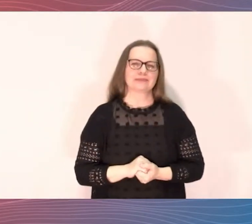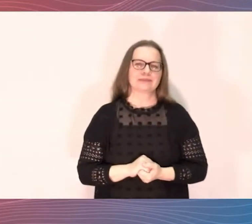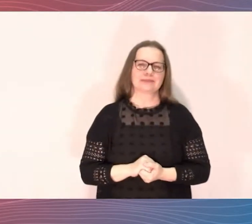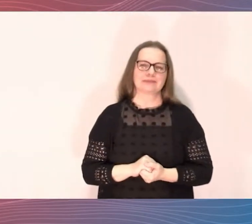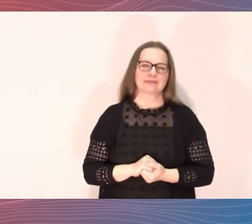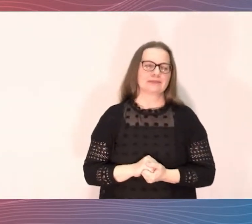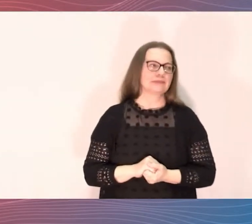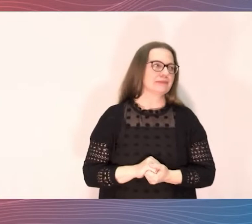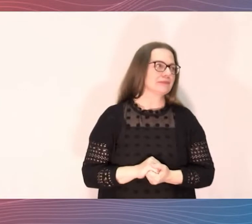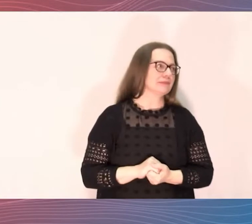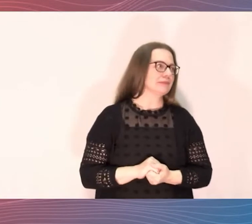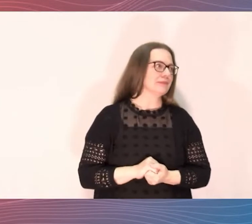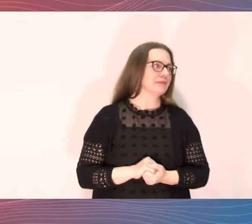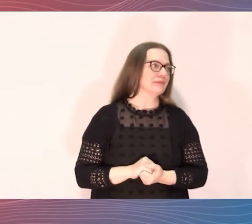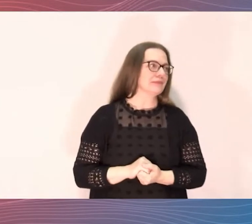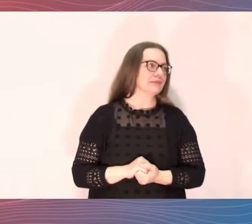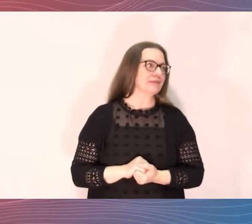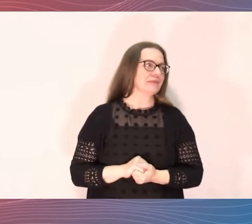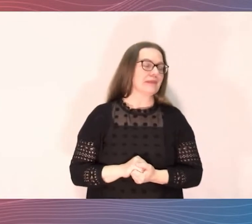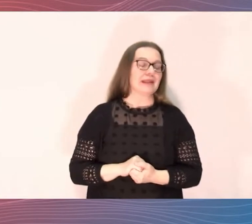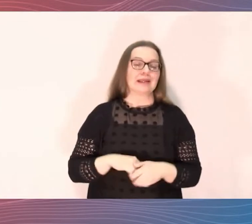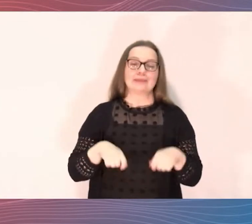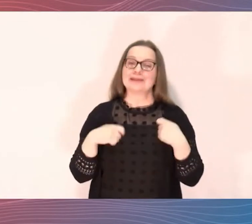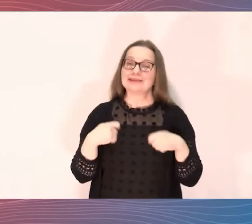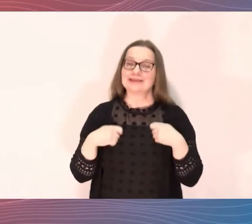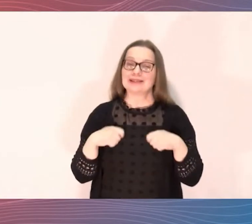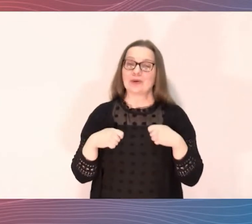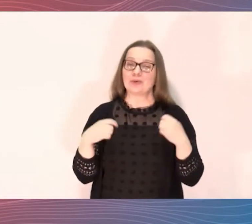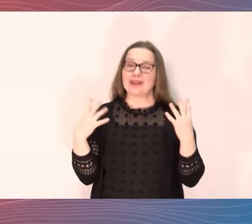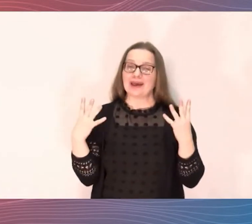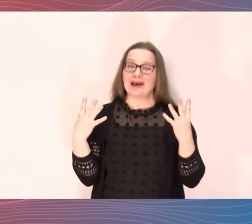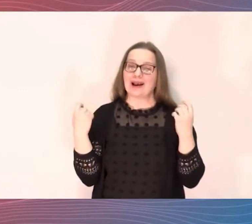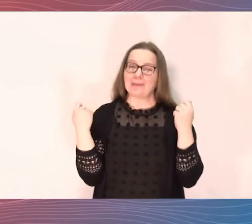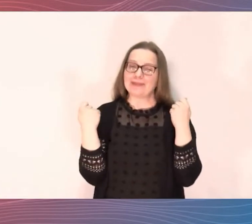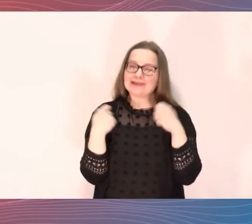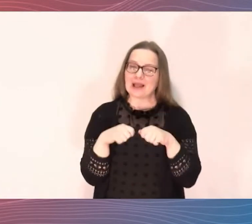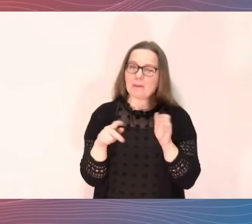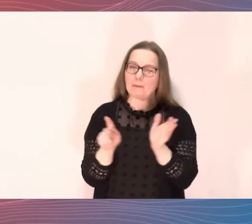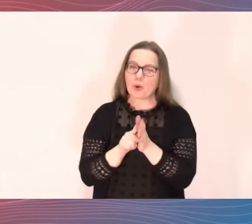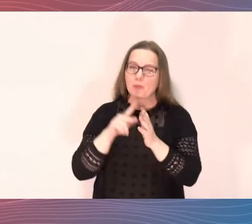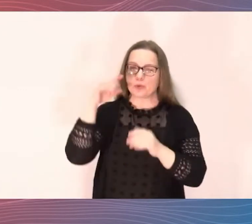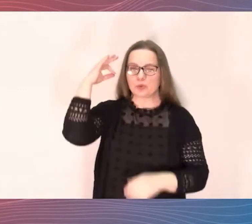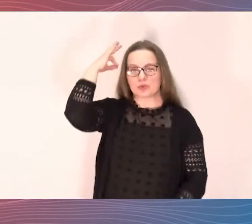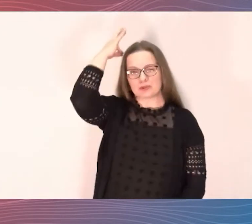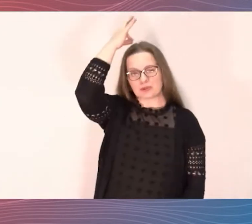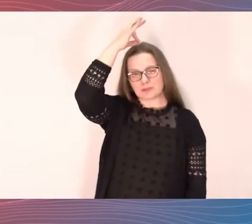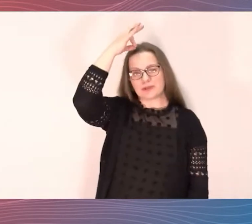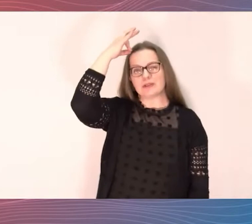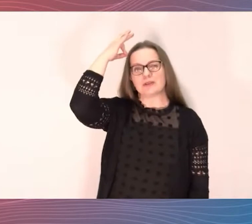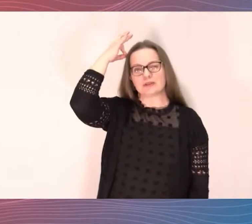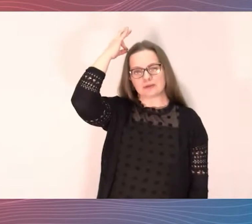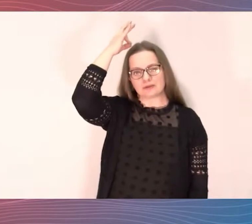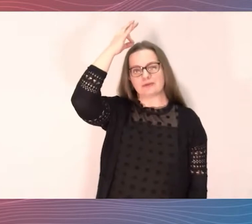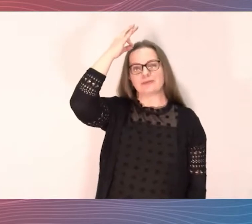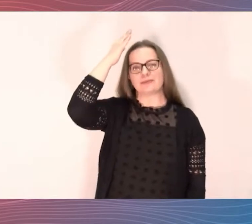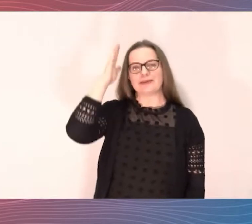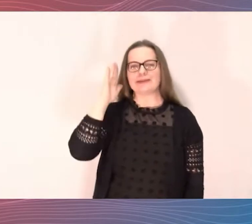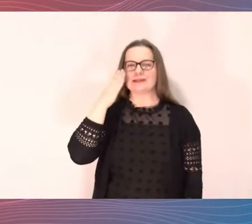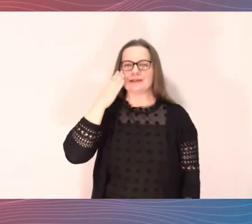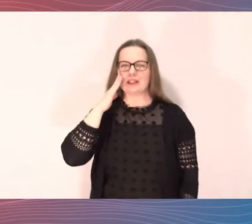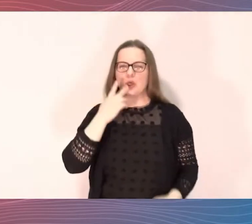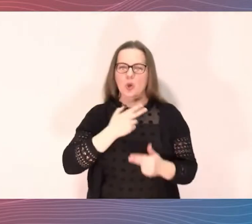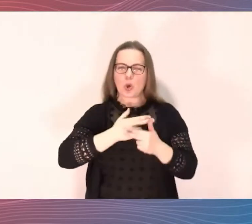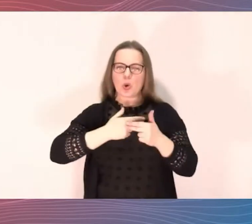não der a capacidade espiritual, e nós o conhecemos, se ele não revelar as coisas espirituais, irmão, nenhum